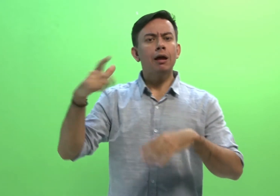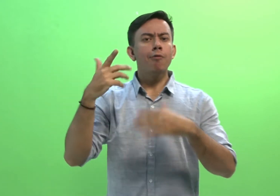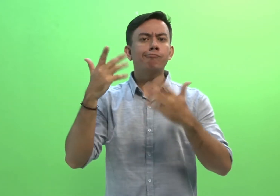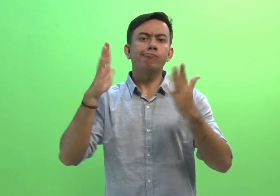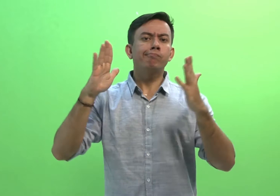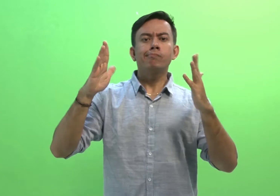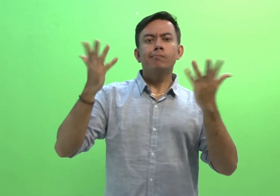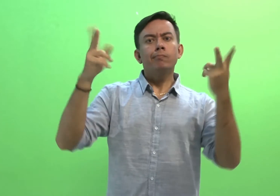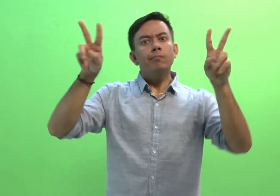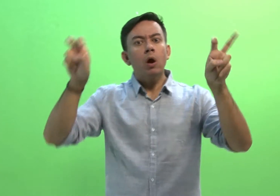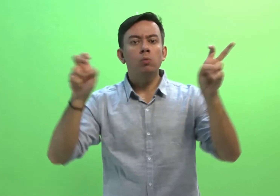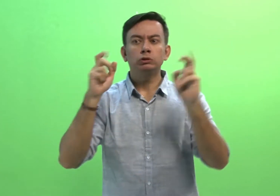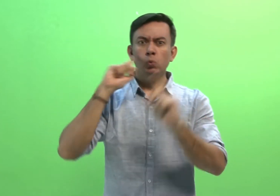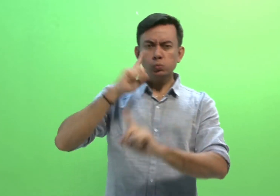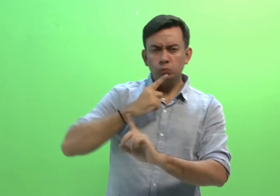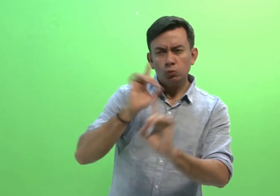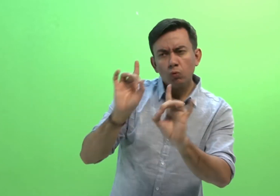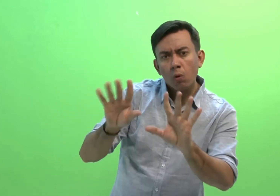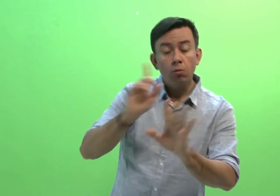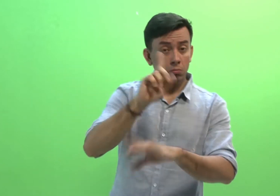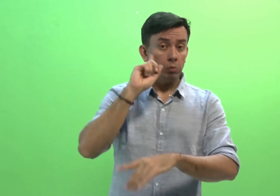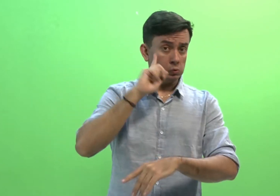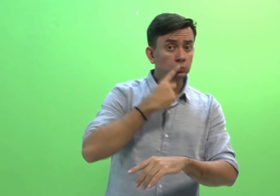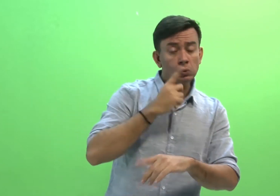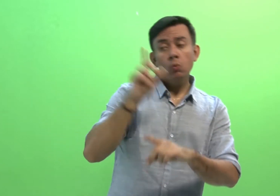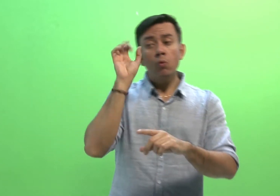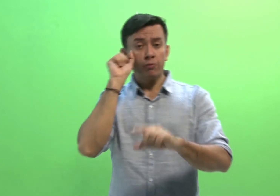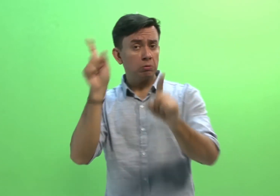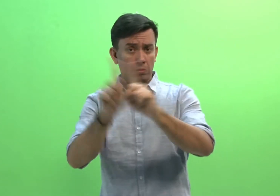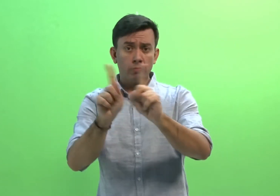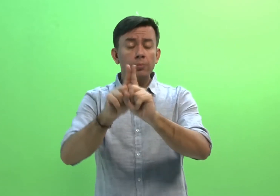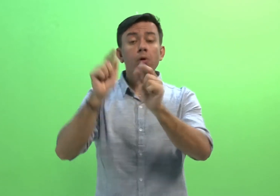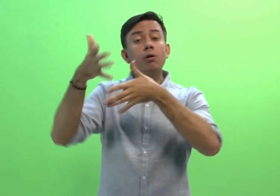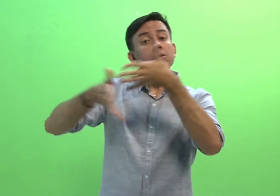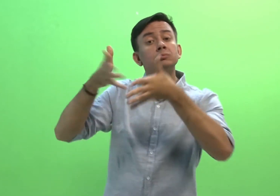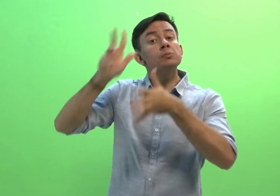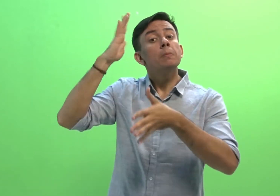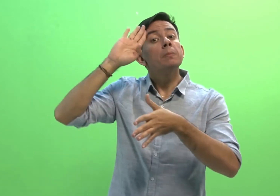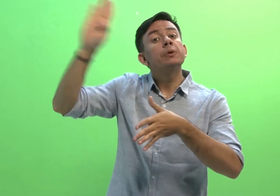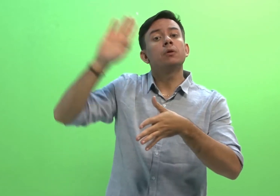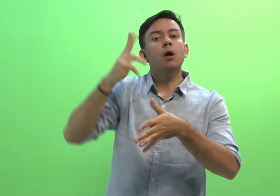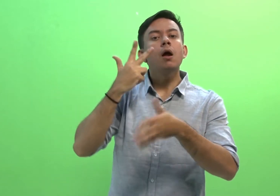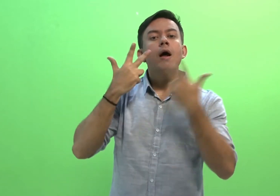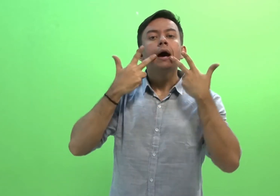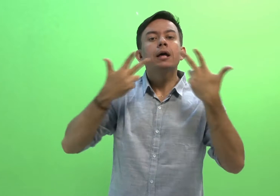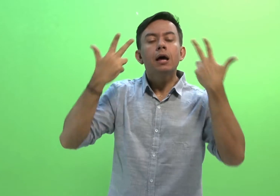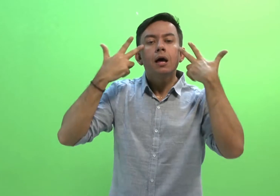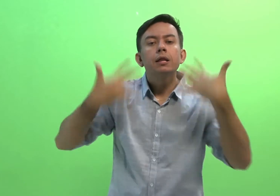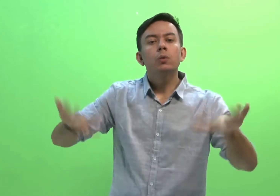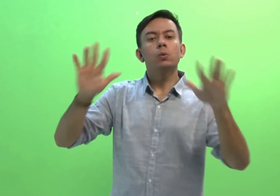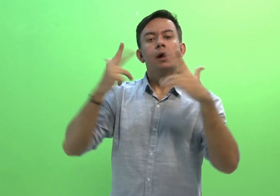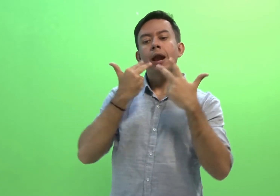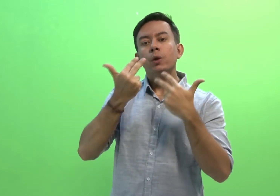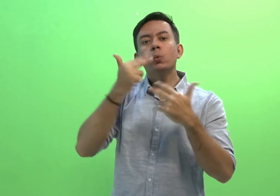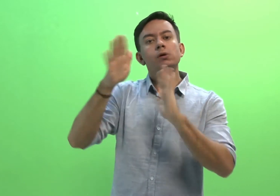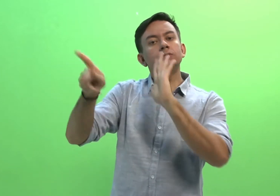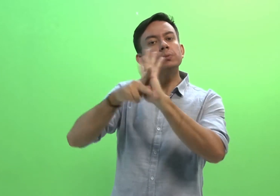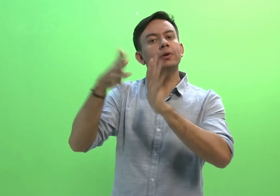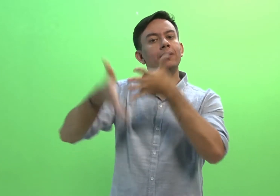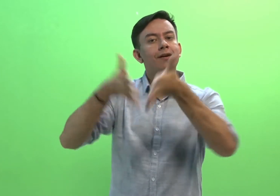eu posso representar a língua de sinais. Somente para os surdos, não. Os ouvintes podem também se comunicar de modo